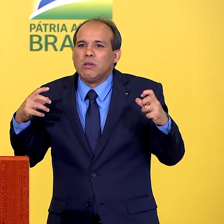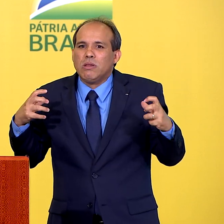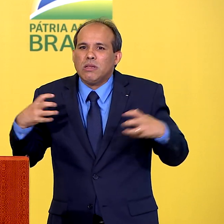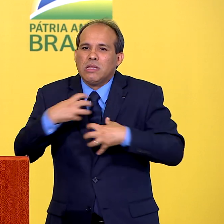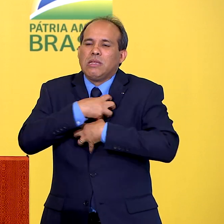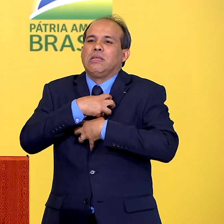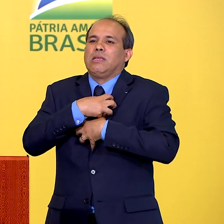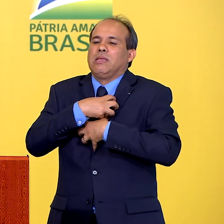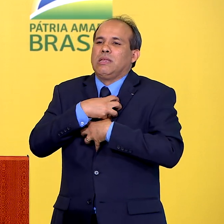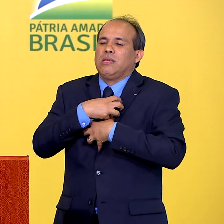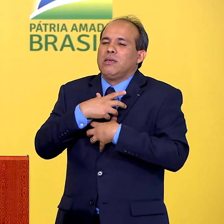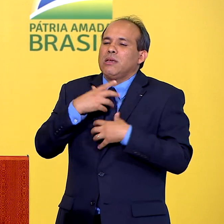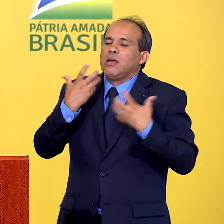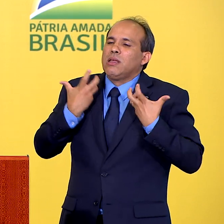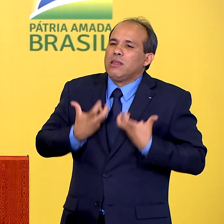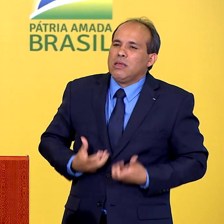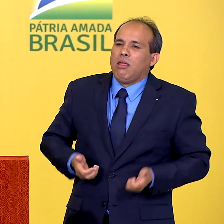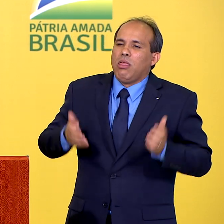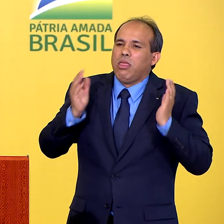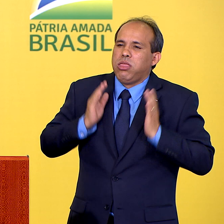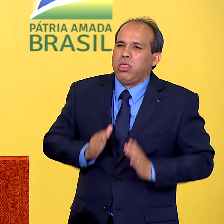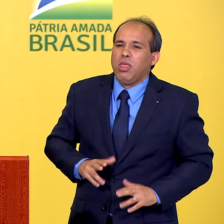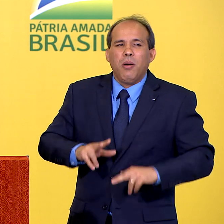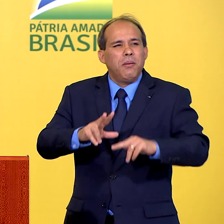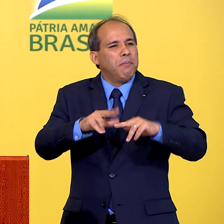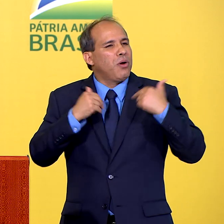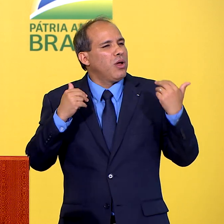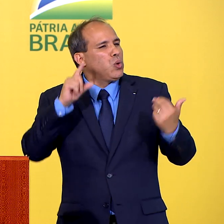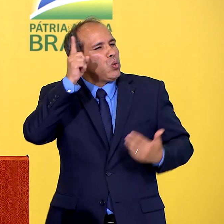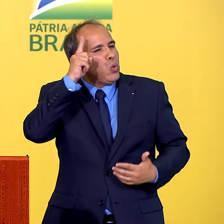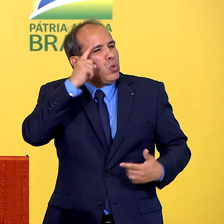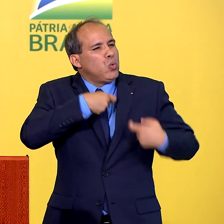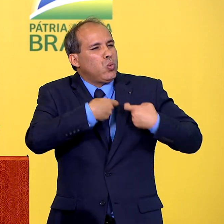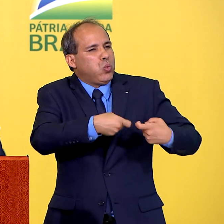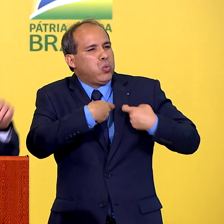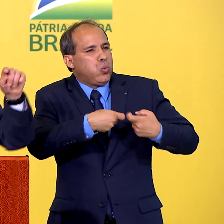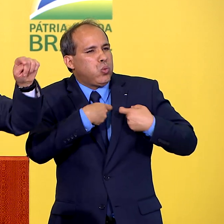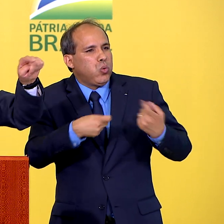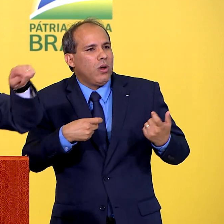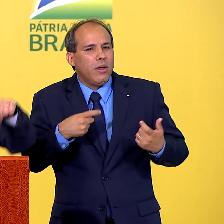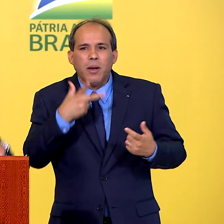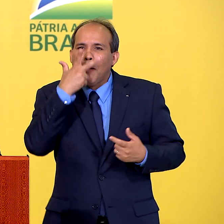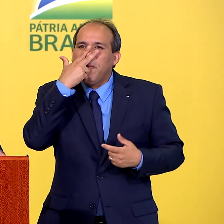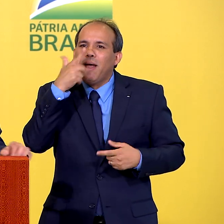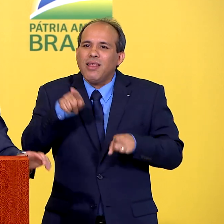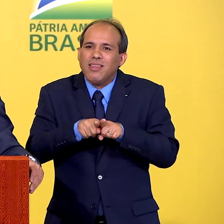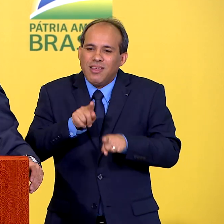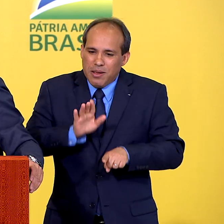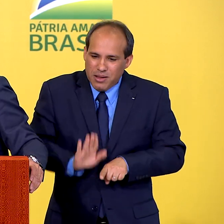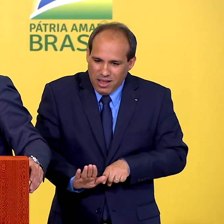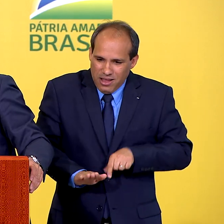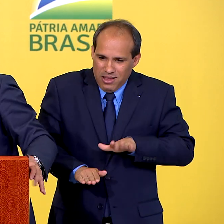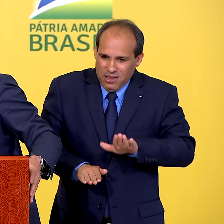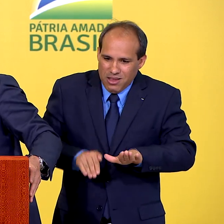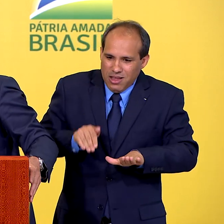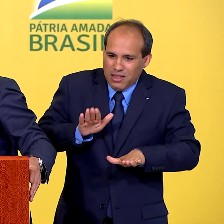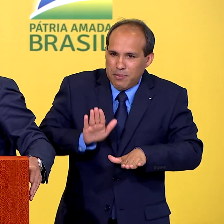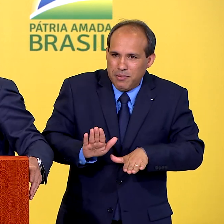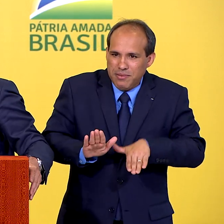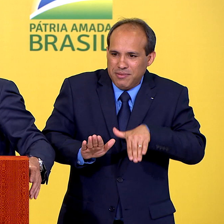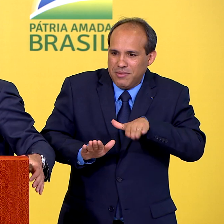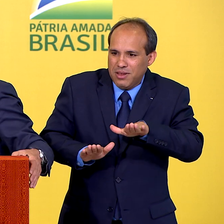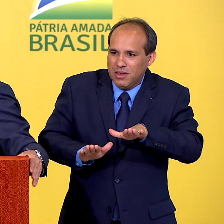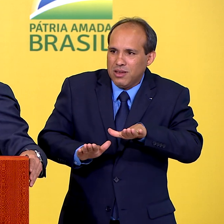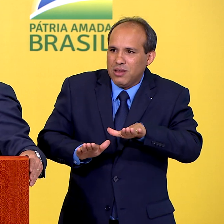extenuados, desgastados pelas batalhas cotidianas, cada passo que nós damos aqui, ele tem que